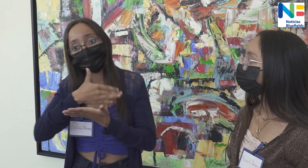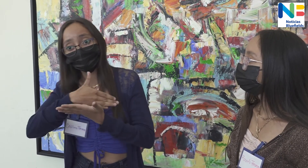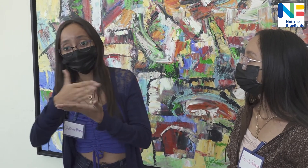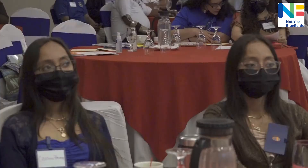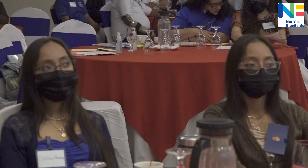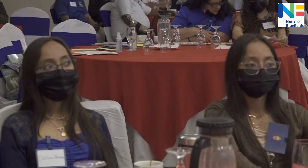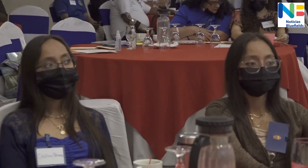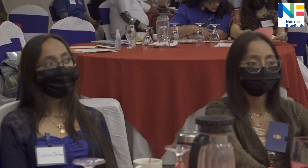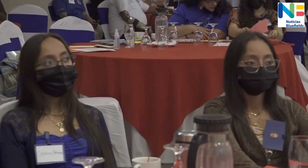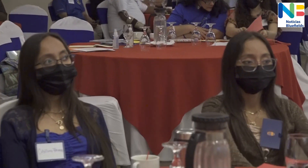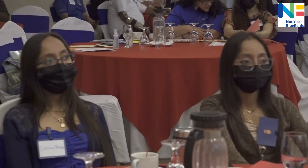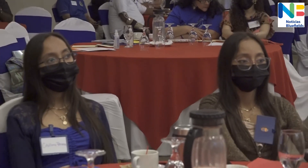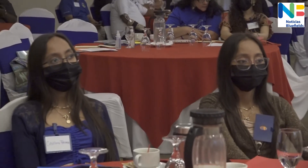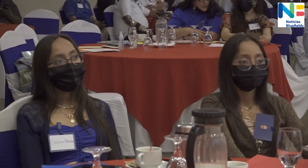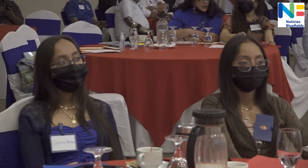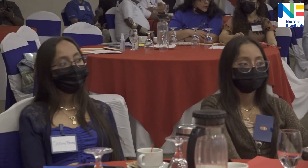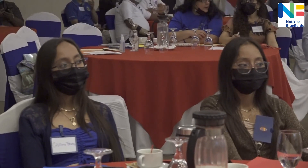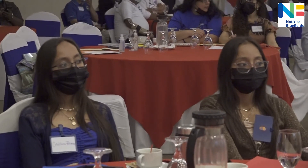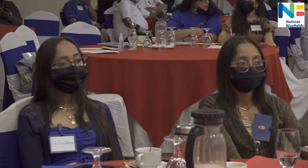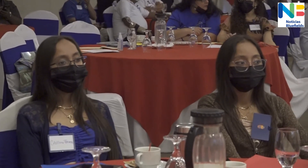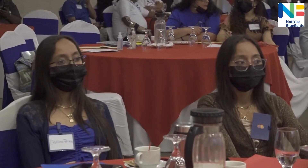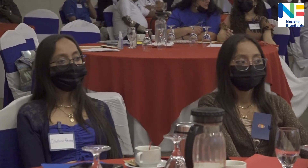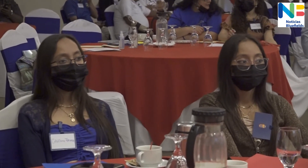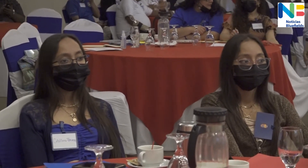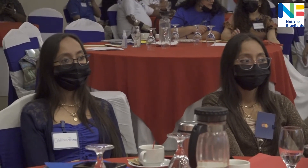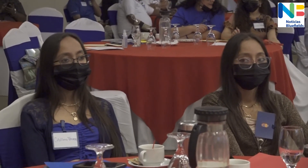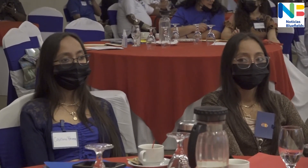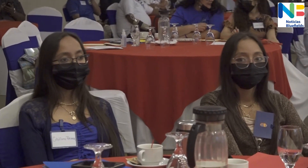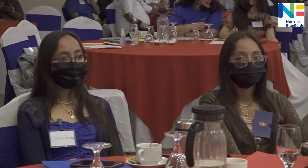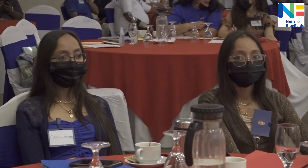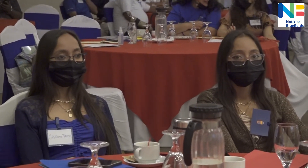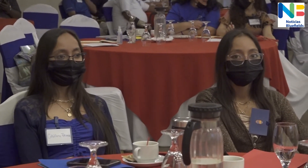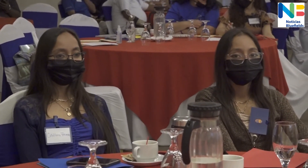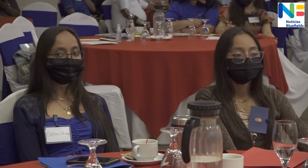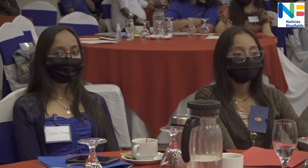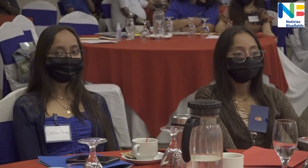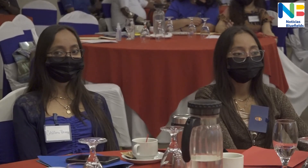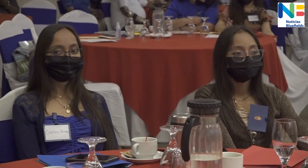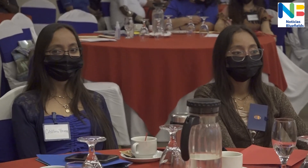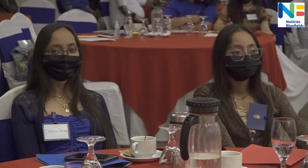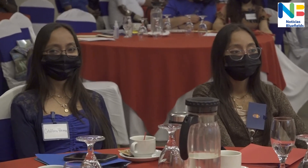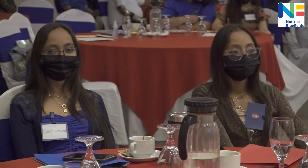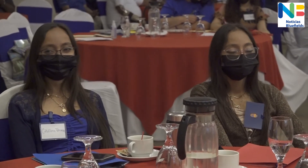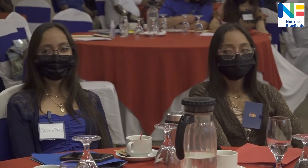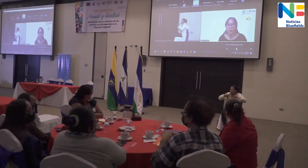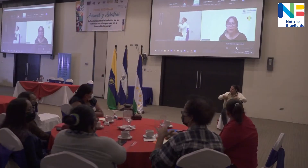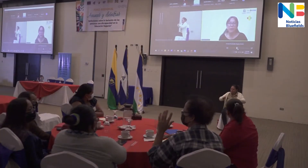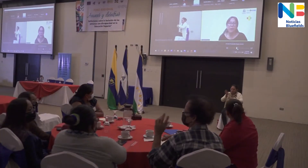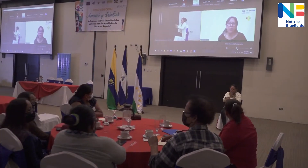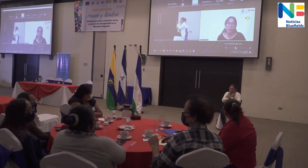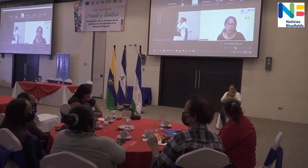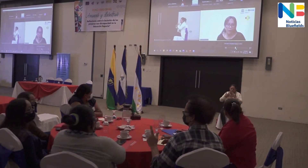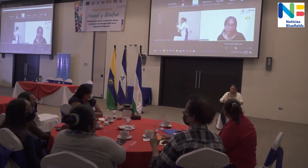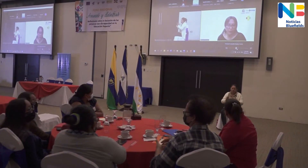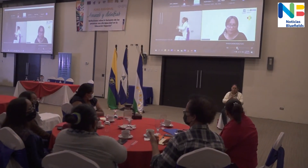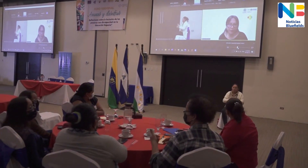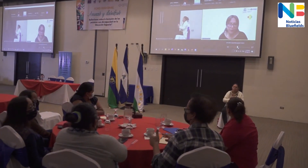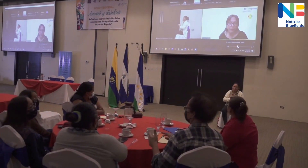de preocupación. Los maestros en un primer momento no manejan señas. Era una de las debilidades que podíamos decir,